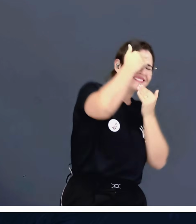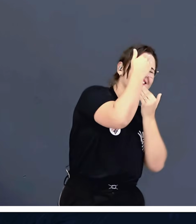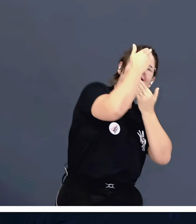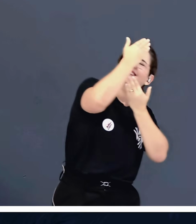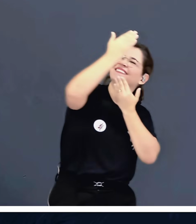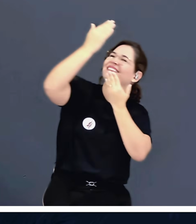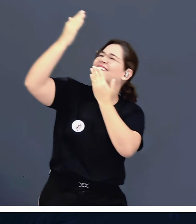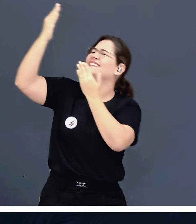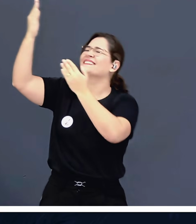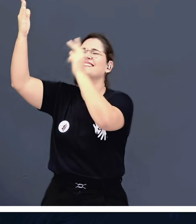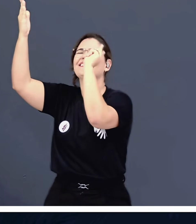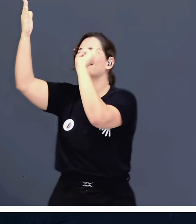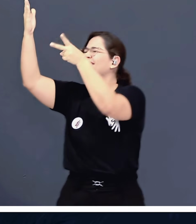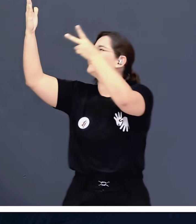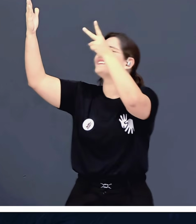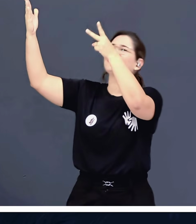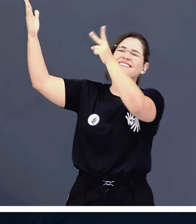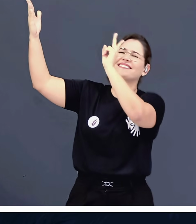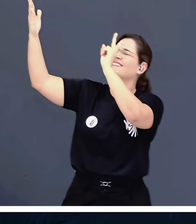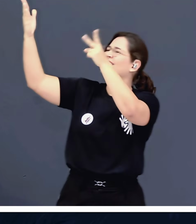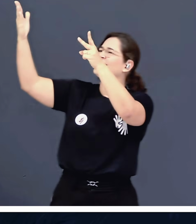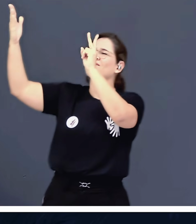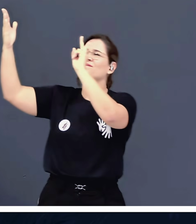eu te agradeço